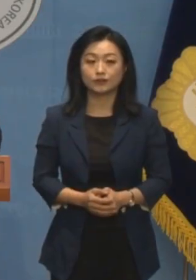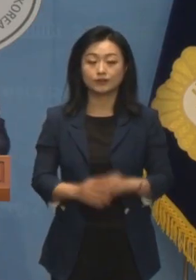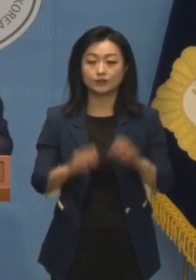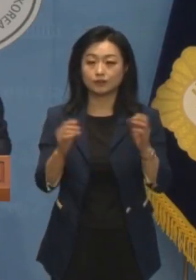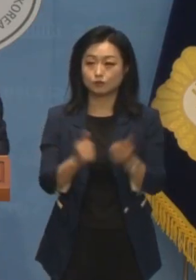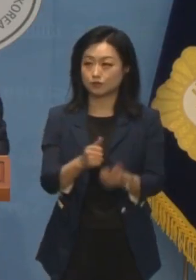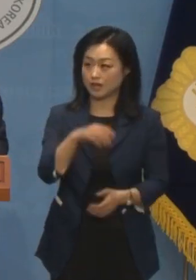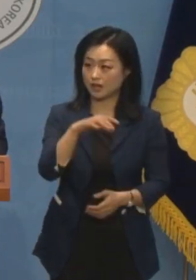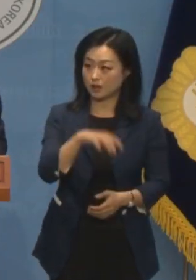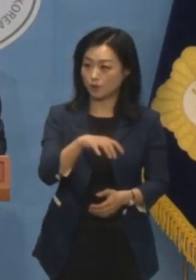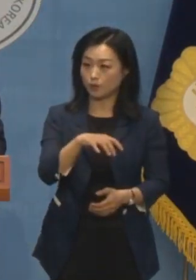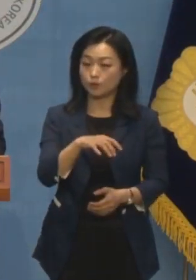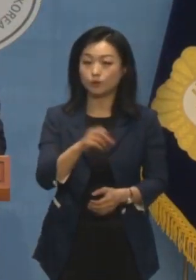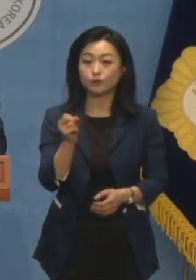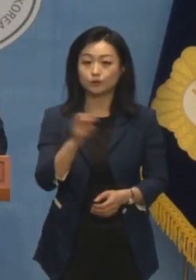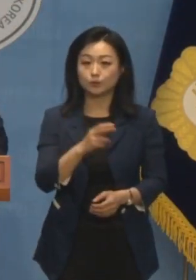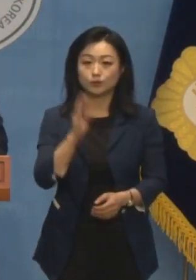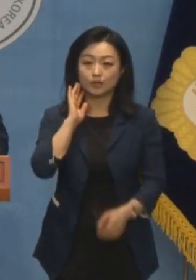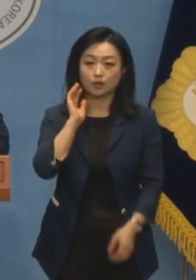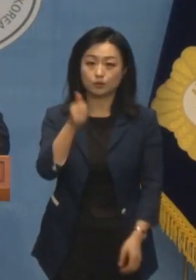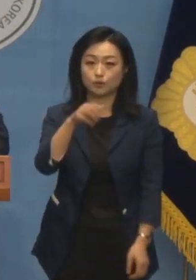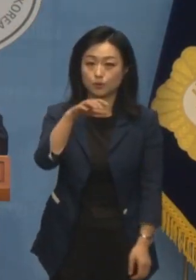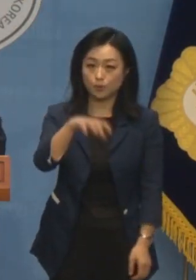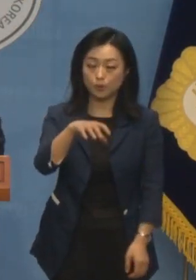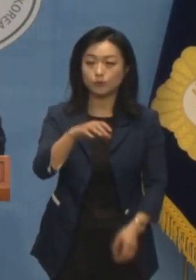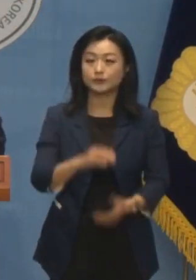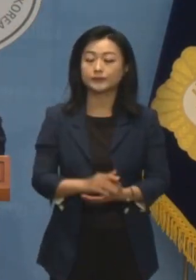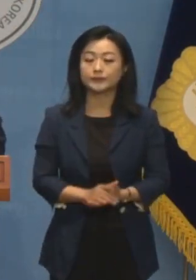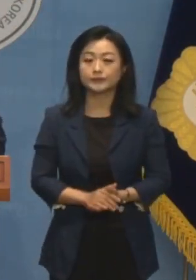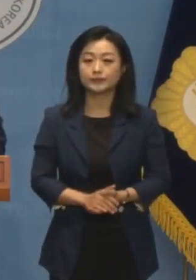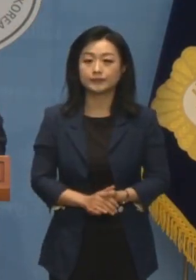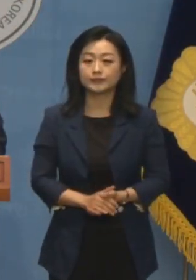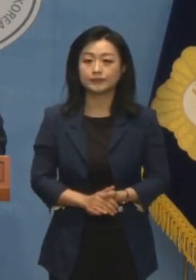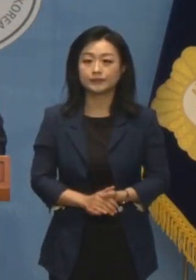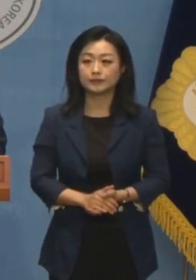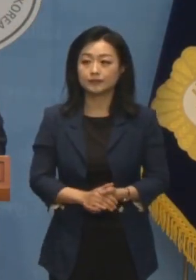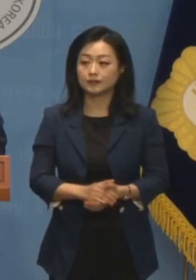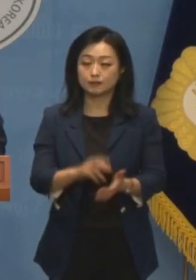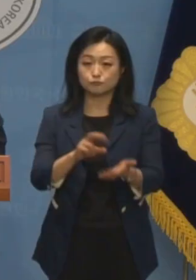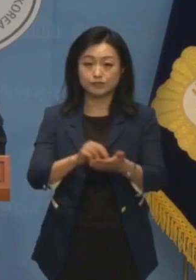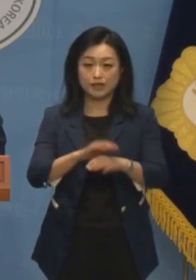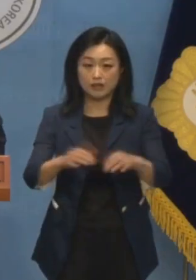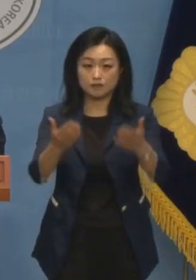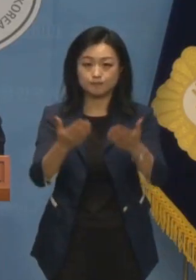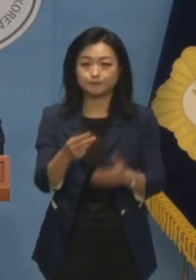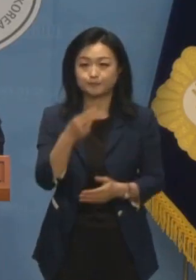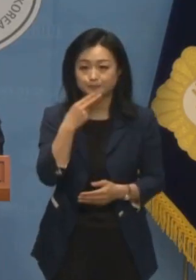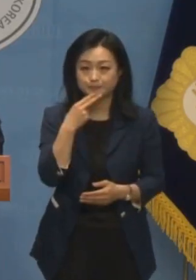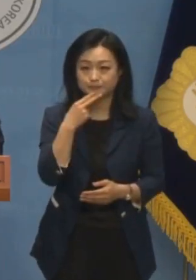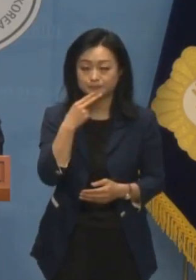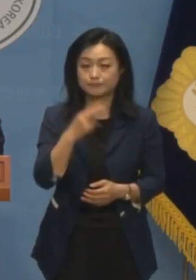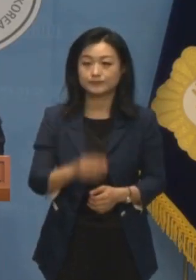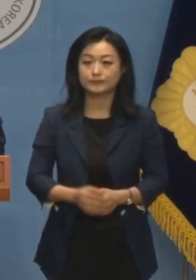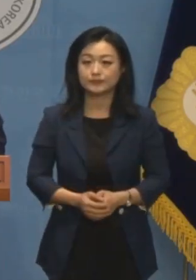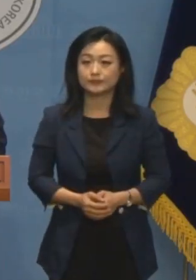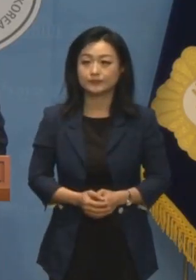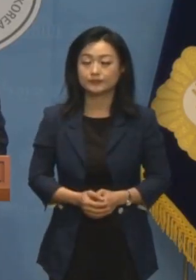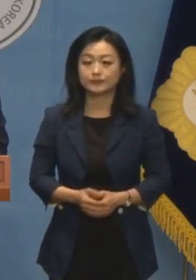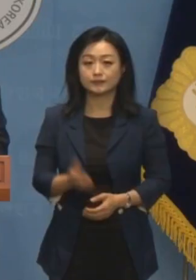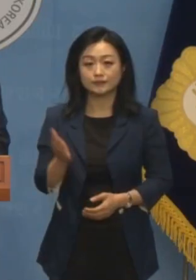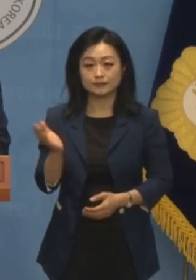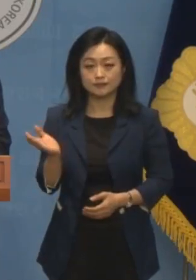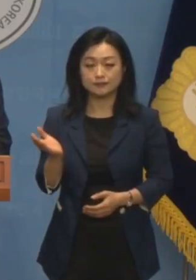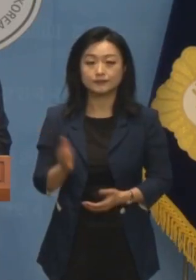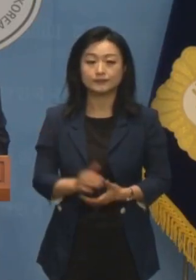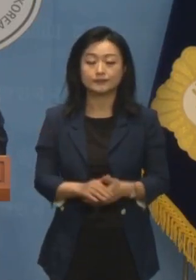정치권이나 용산에서나 이렇게 지금 어떤 대책을 세우고 있지 않아서 우리